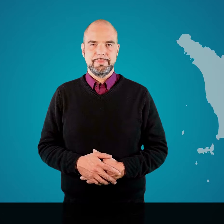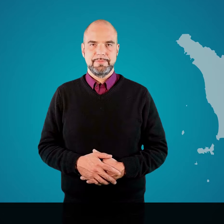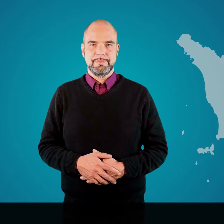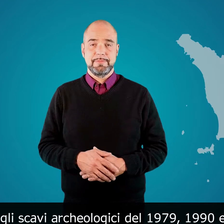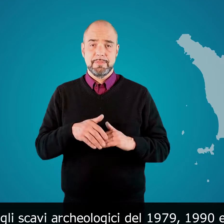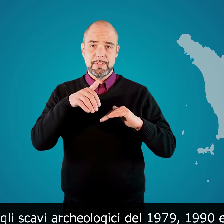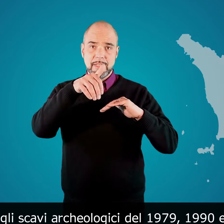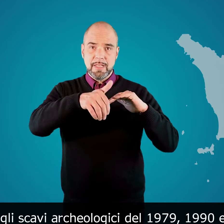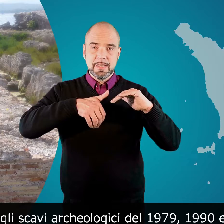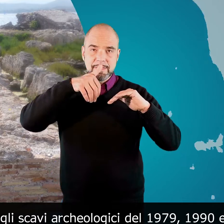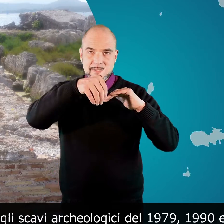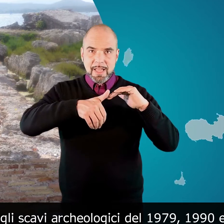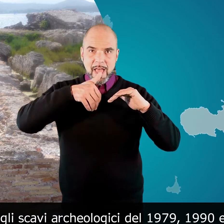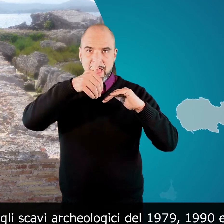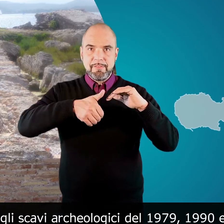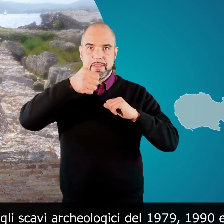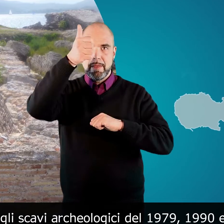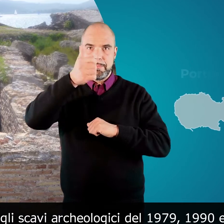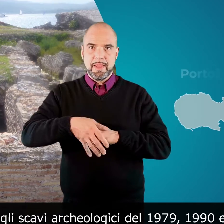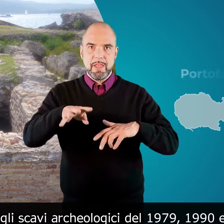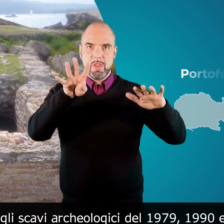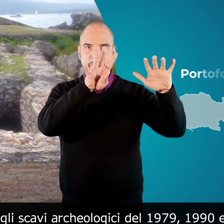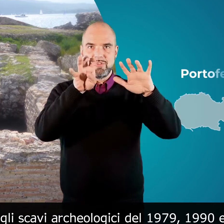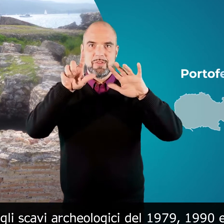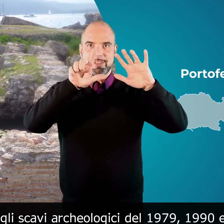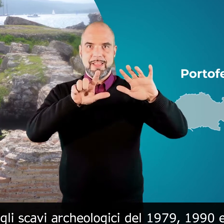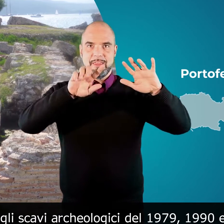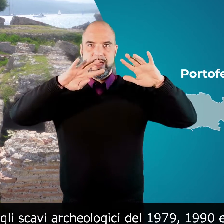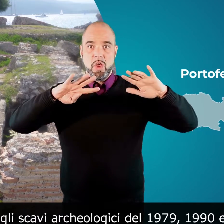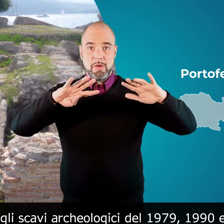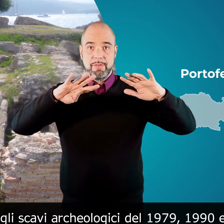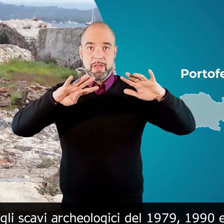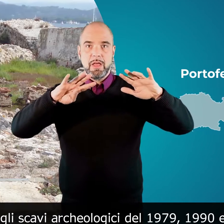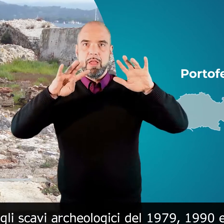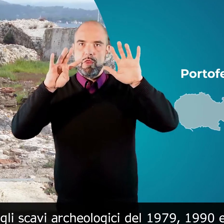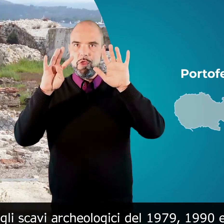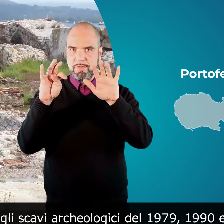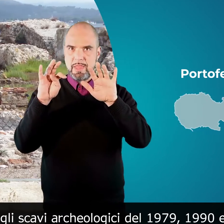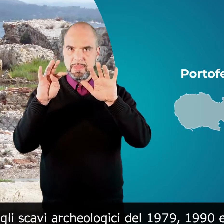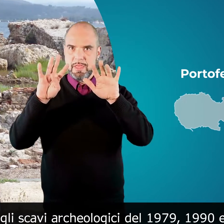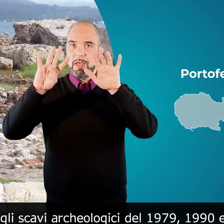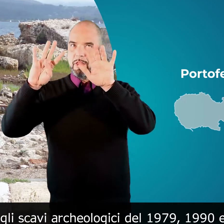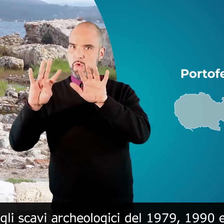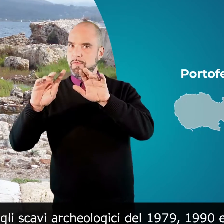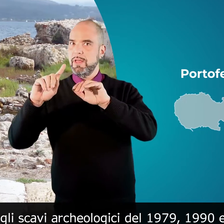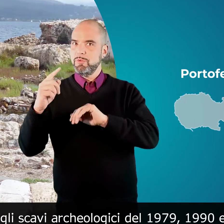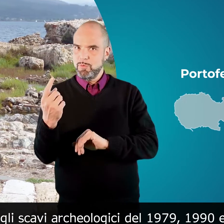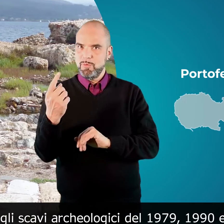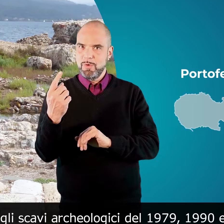Durante gli scavi archeologici del 1979, 1990 e 1991